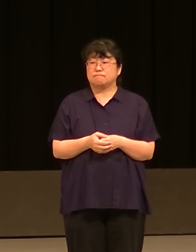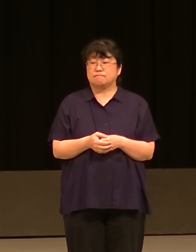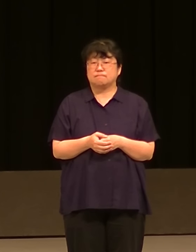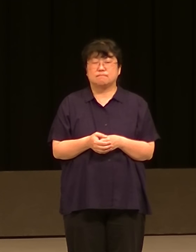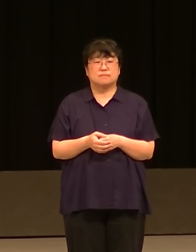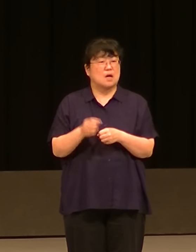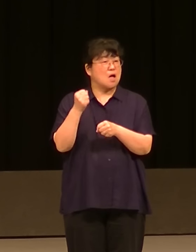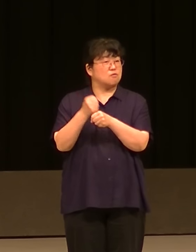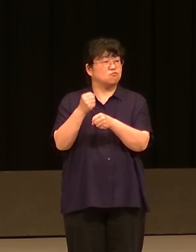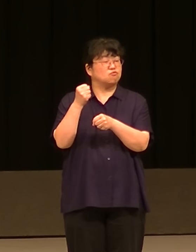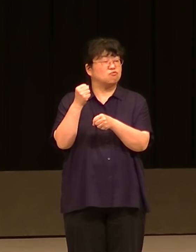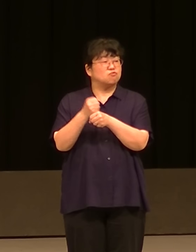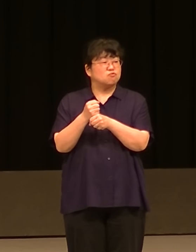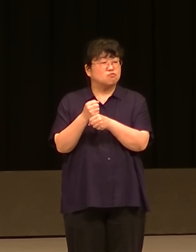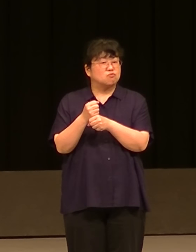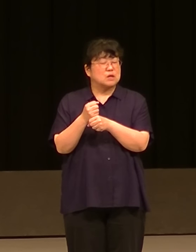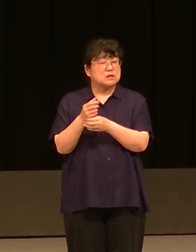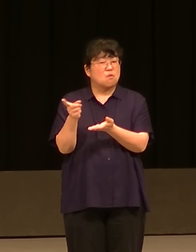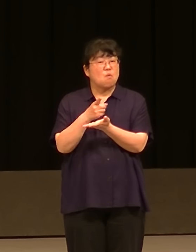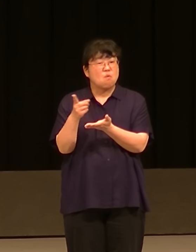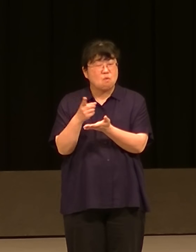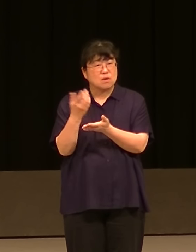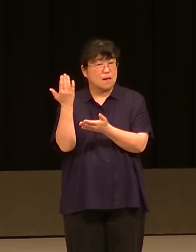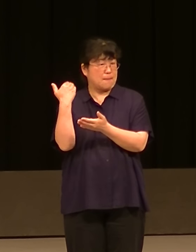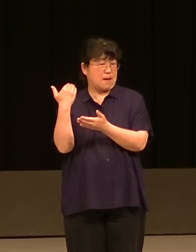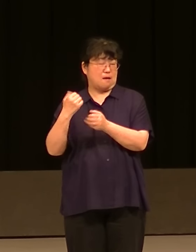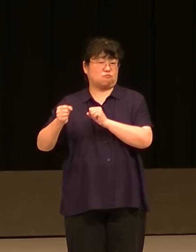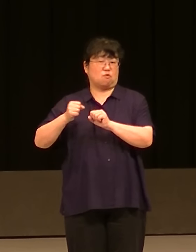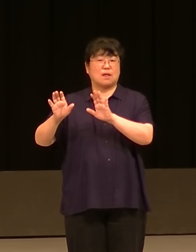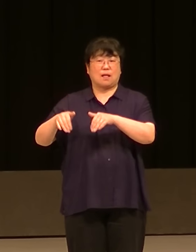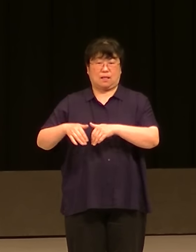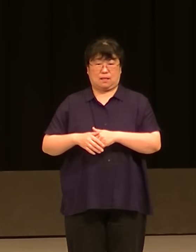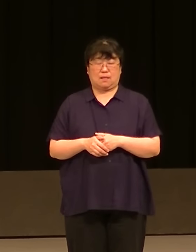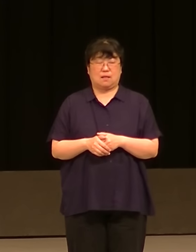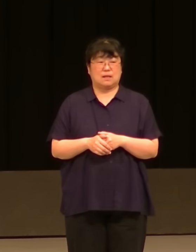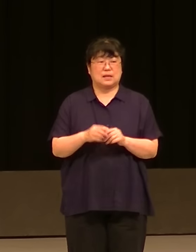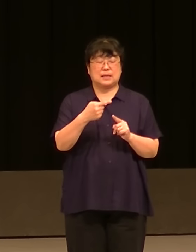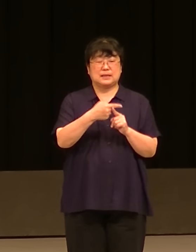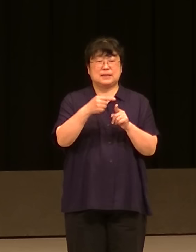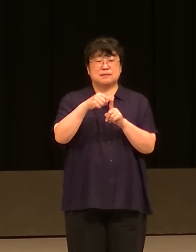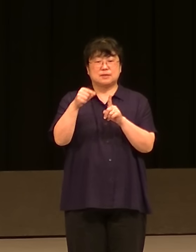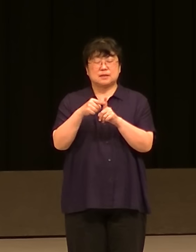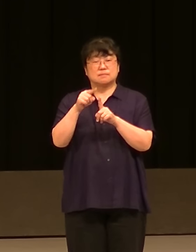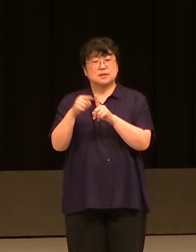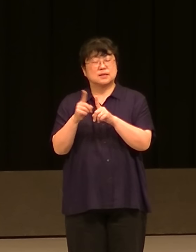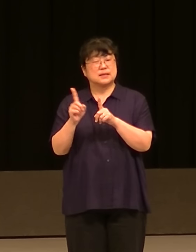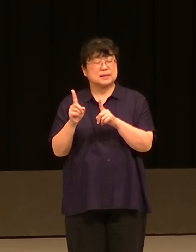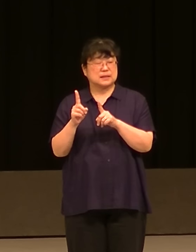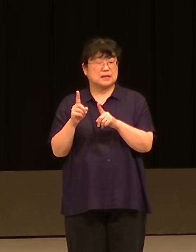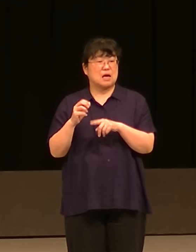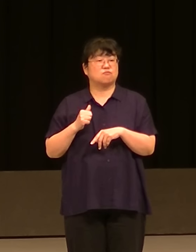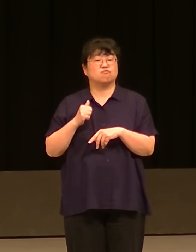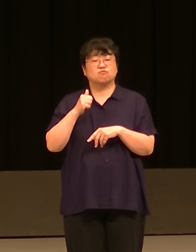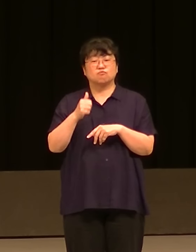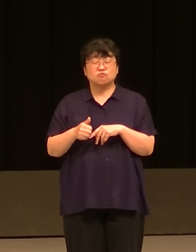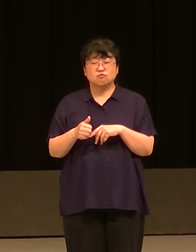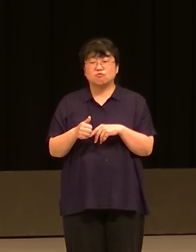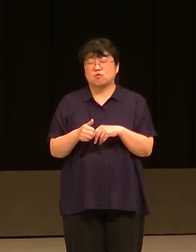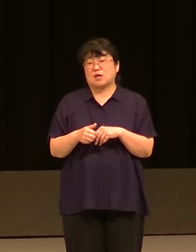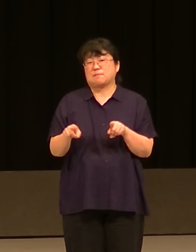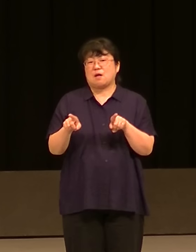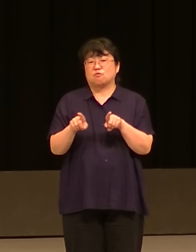形成されようという方向で当時動いておりました。TPP というのはトランスパシフィックパートナーシ